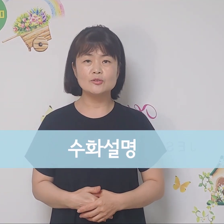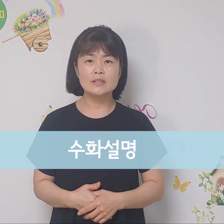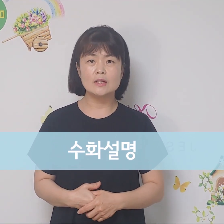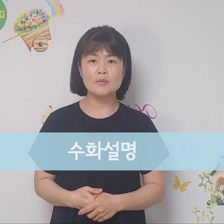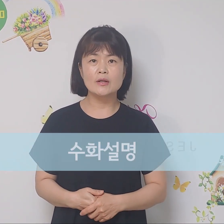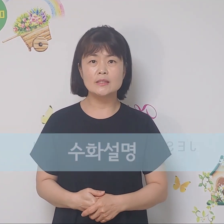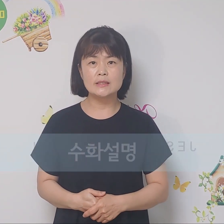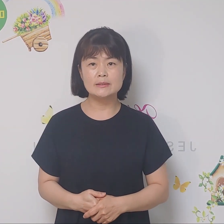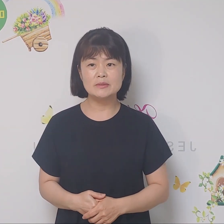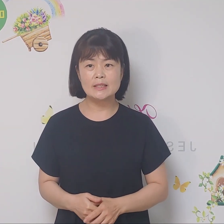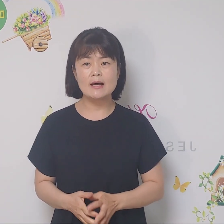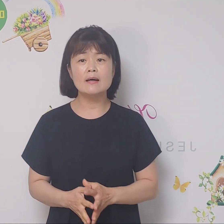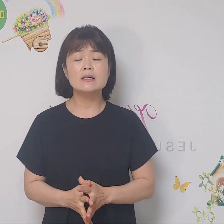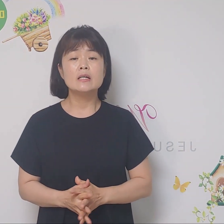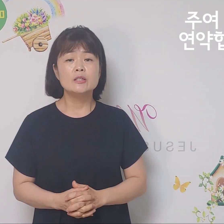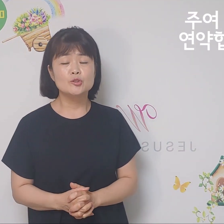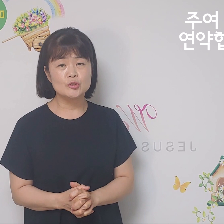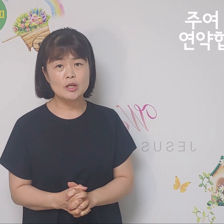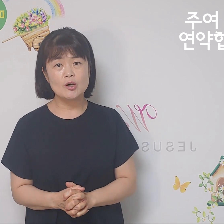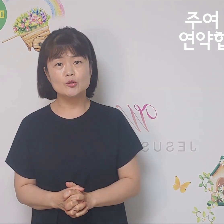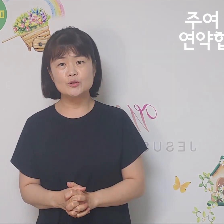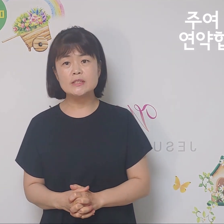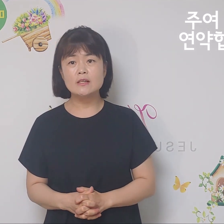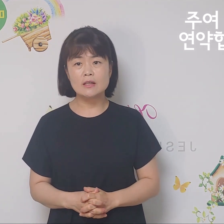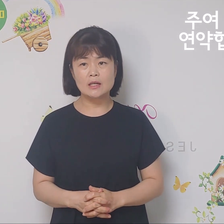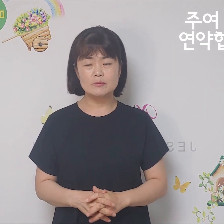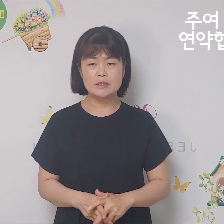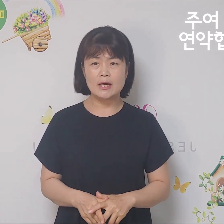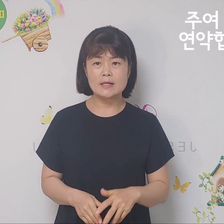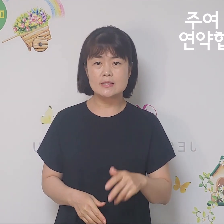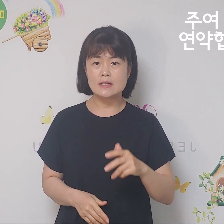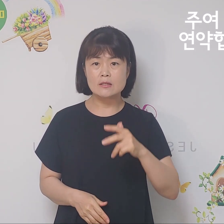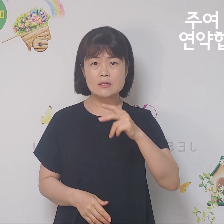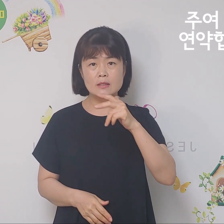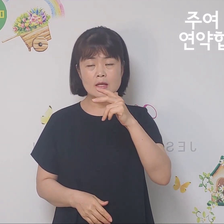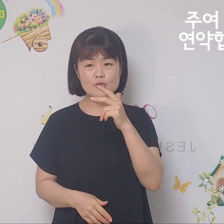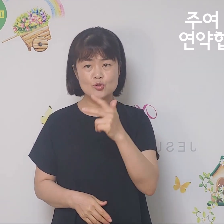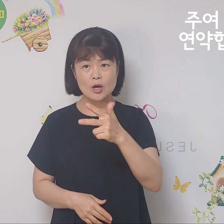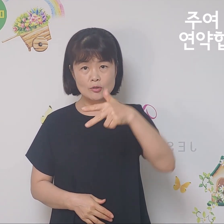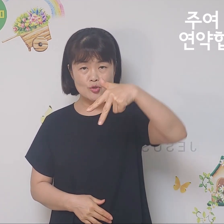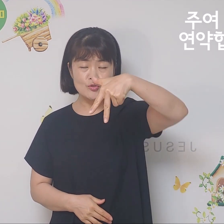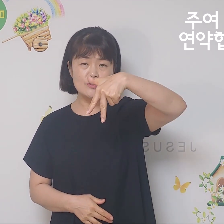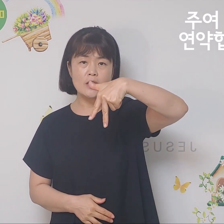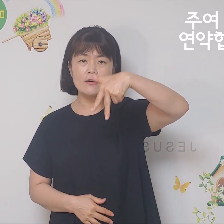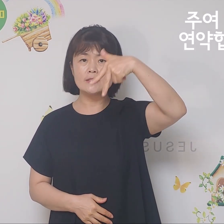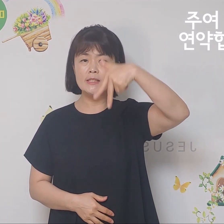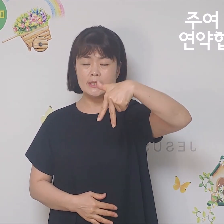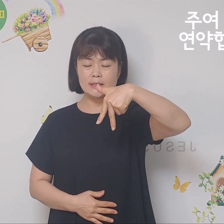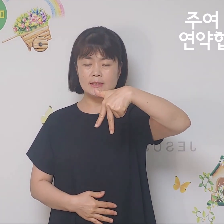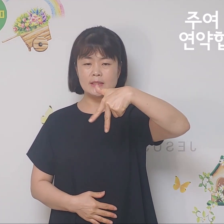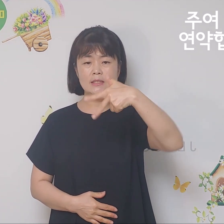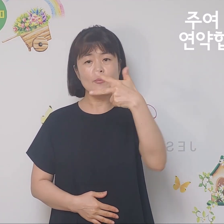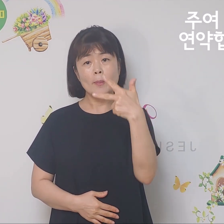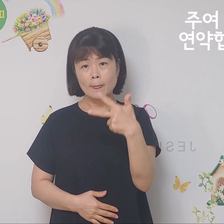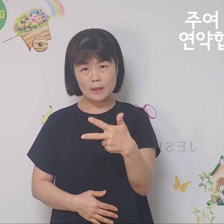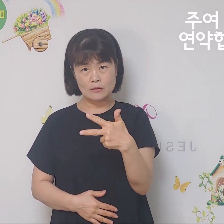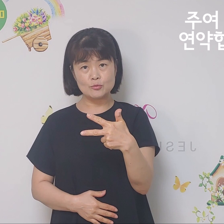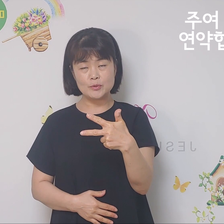하겠습니다. 수화 설명해 드리겠습니다. 주여 우린 연약합니다. 자, 첫째 단 주여. 주는요 지읒을